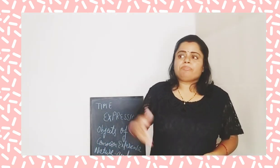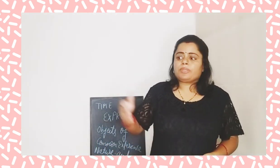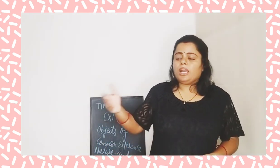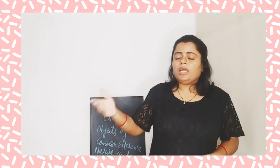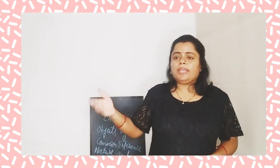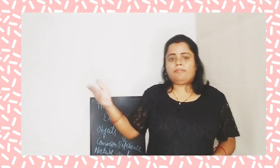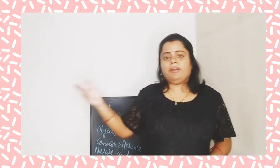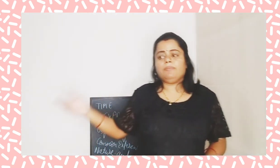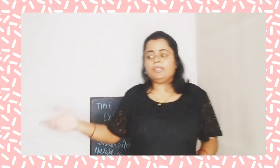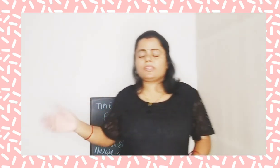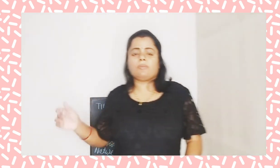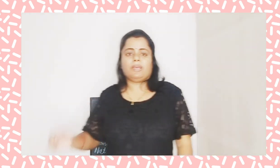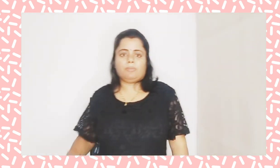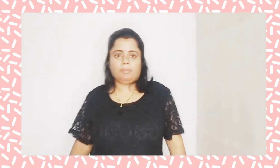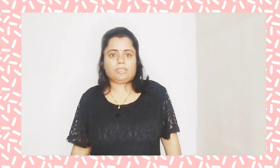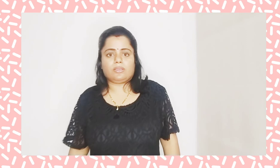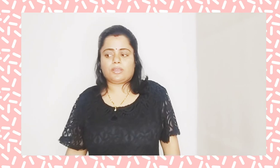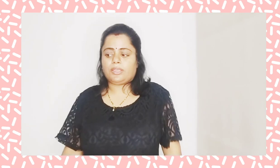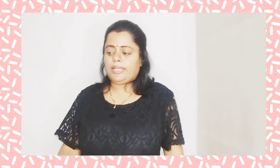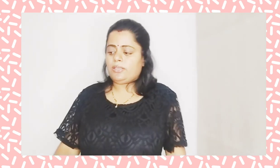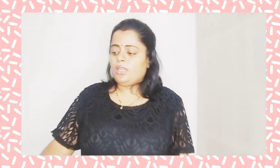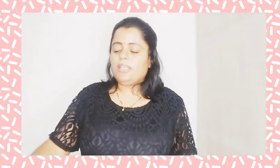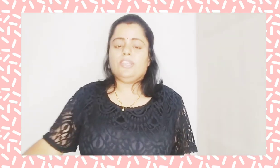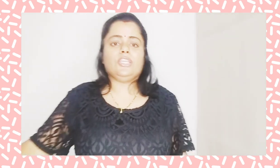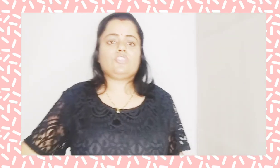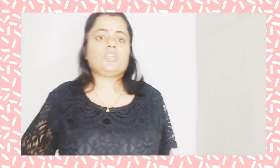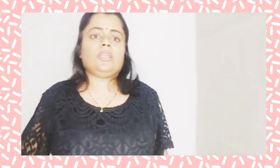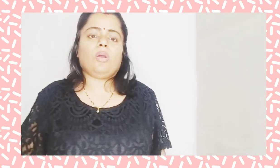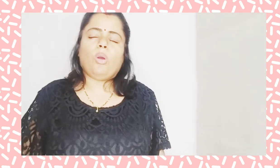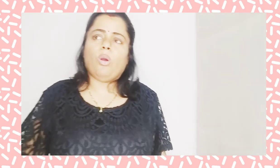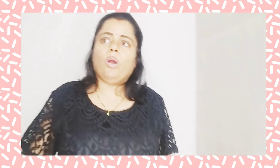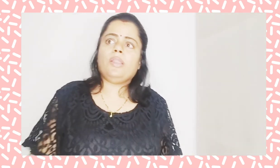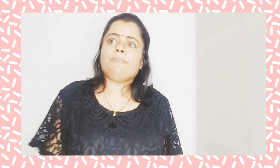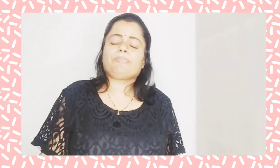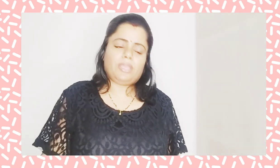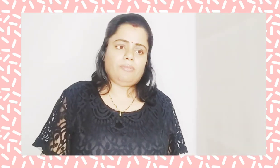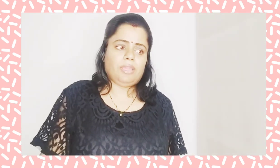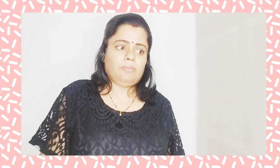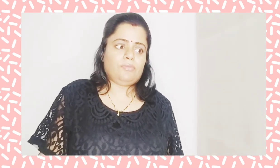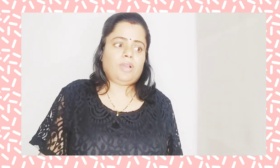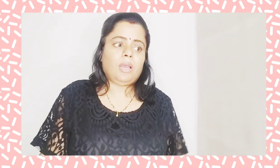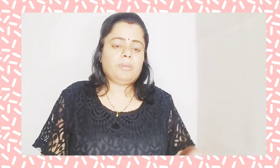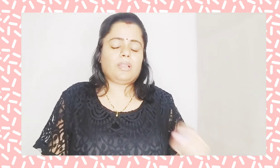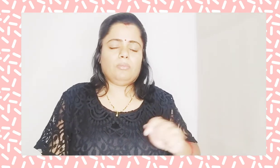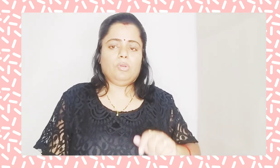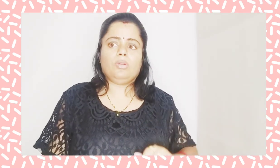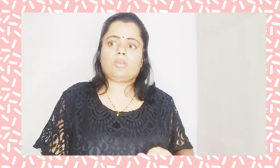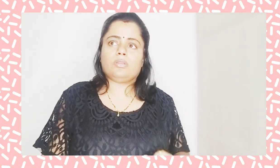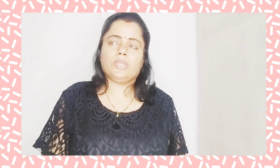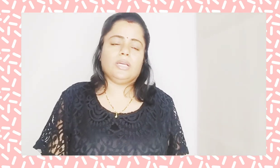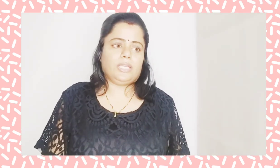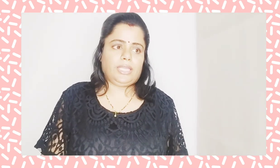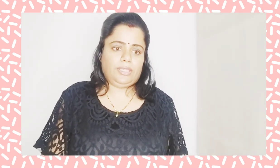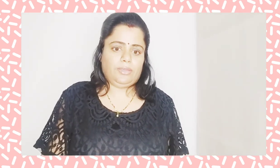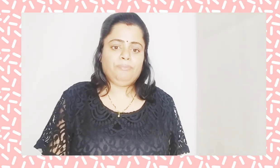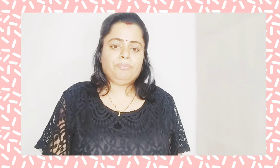या environment के बारे में बात कर रहे हैं, right? Nature और environment, वहाँ पर हम लोग the लगाएंगे,